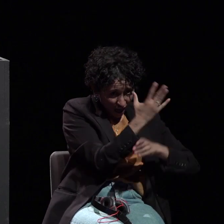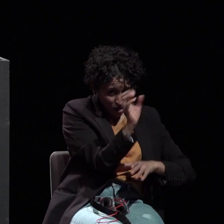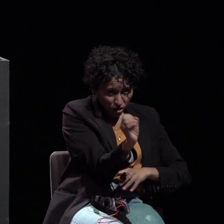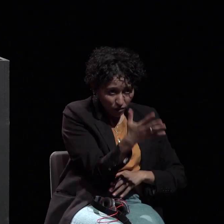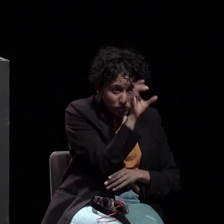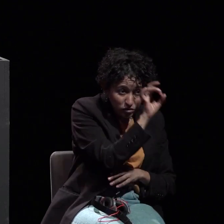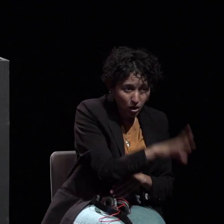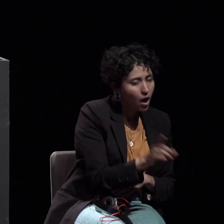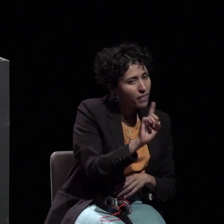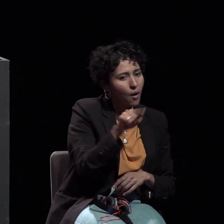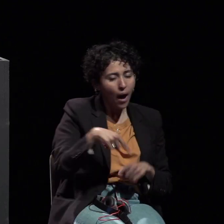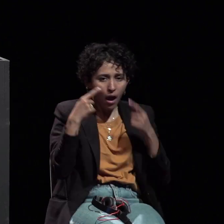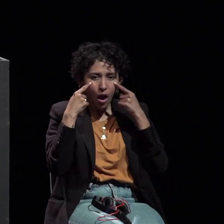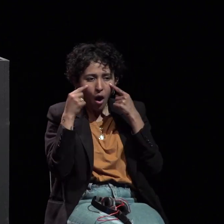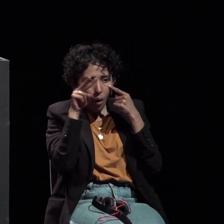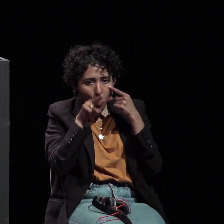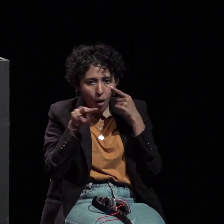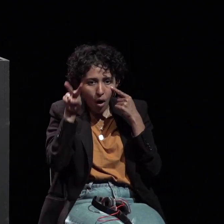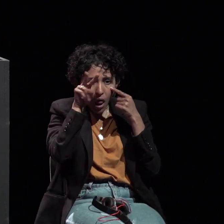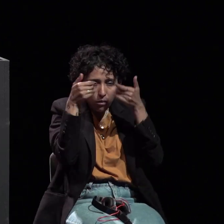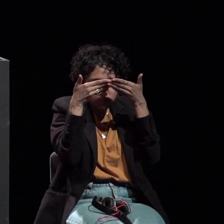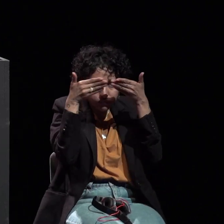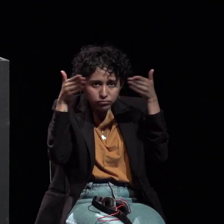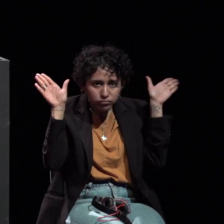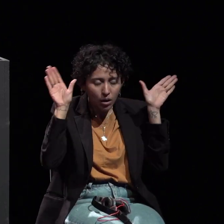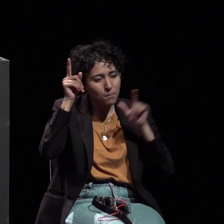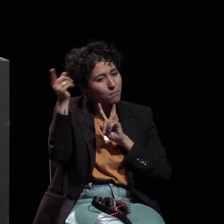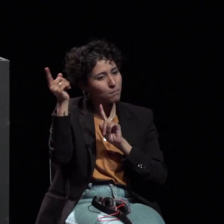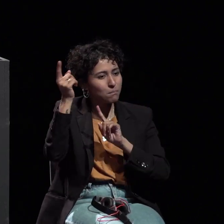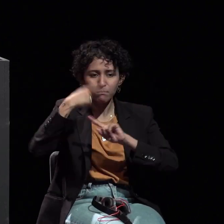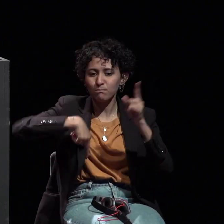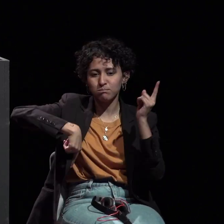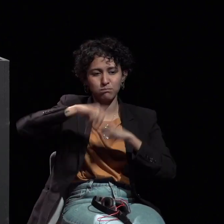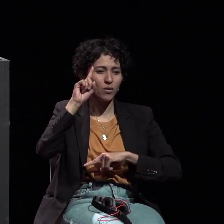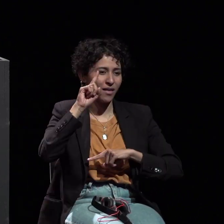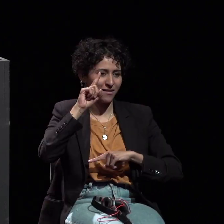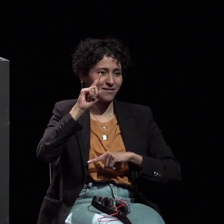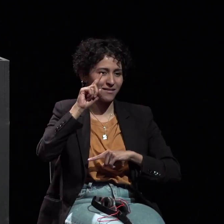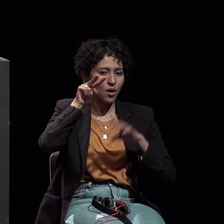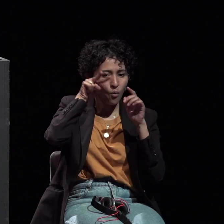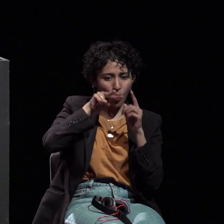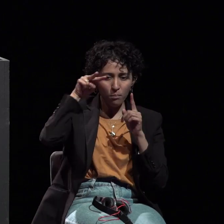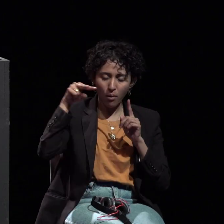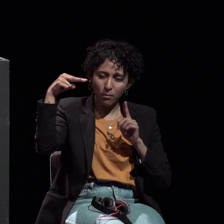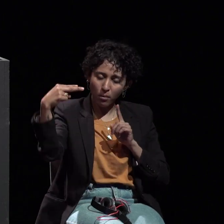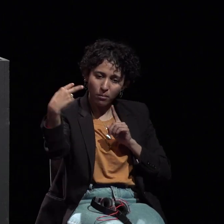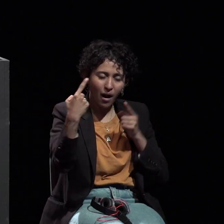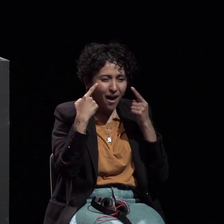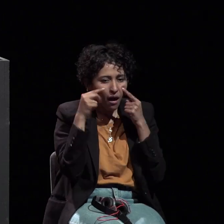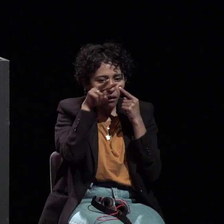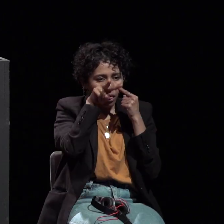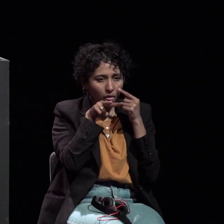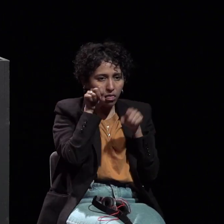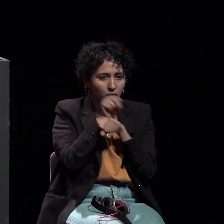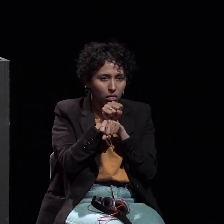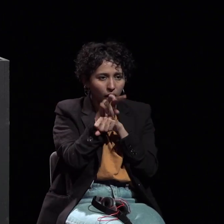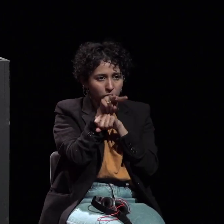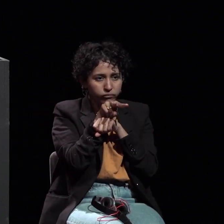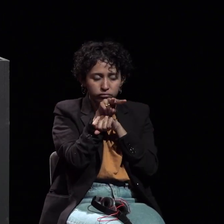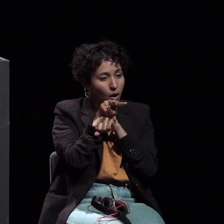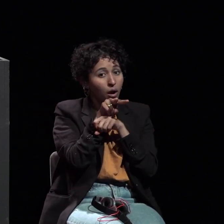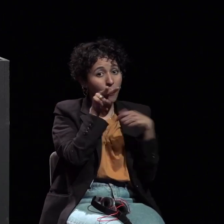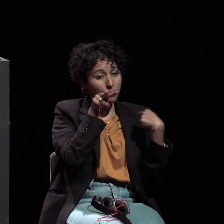cada deslocamento de imagem, supõe um deslocamento do olhar. E esse sistema visual, quais os